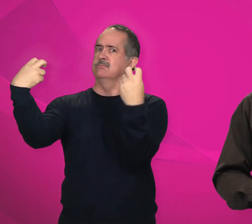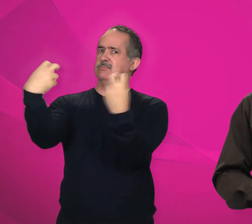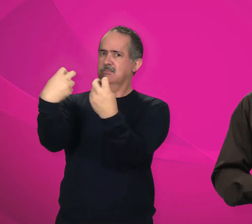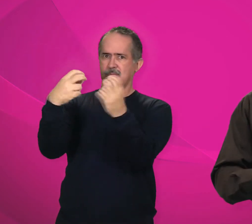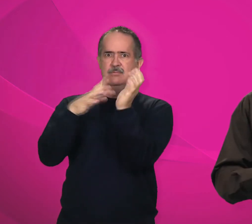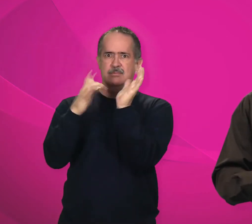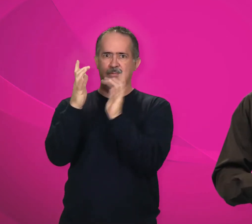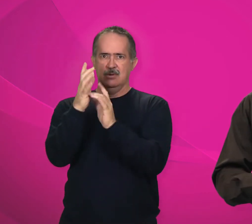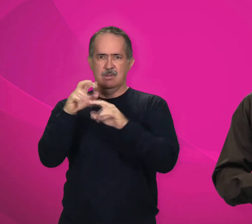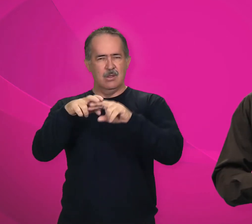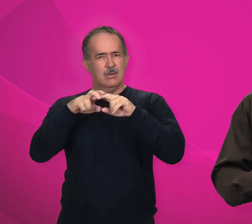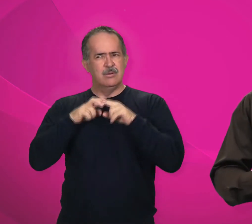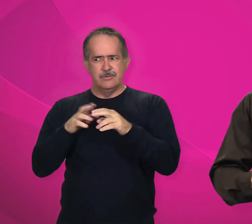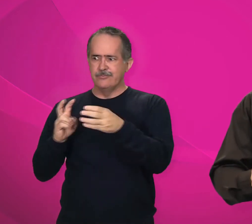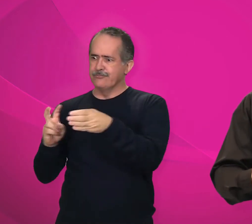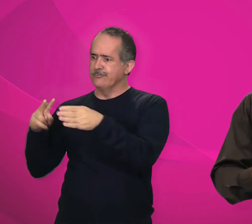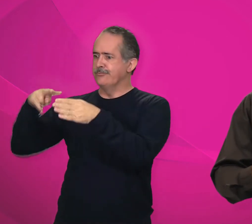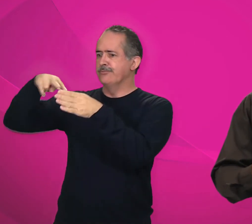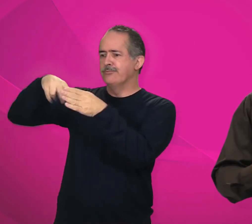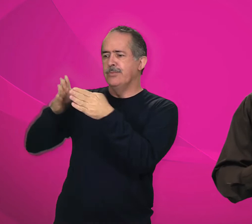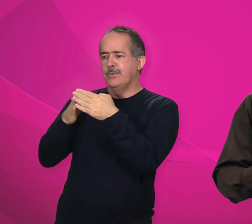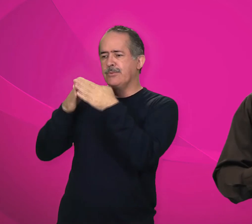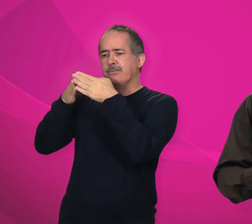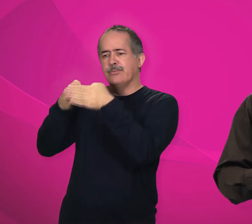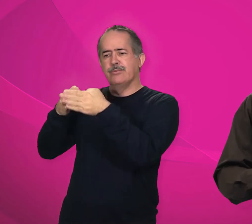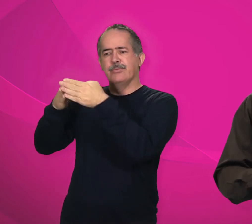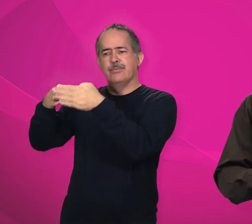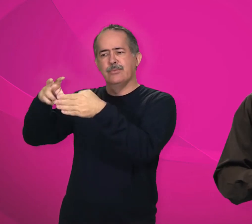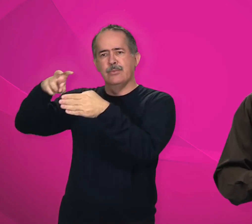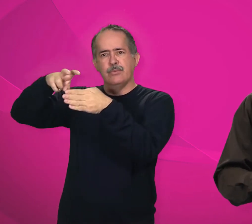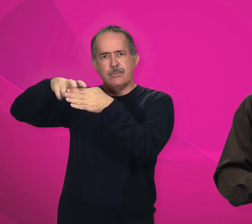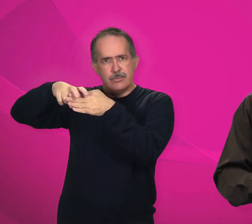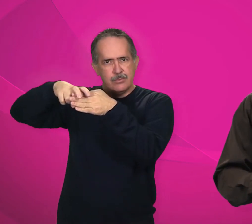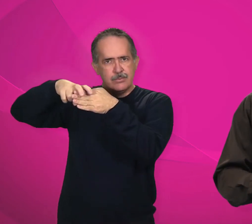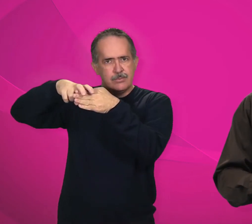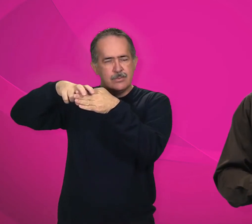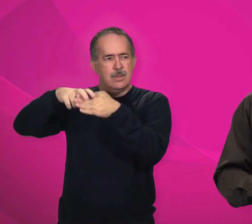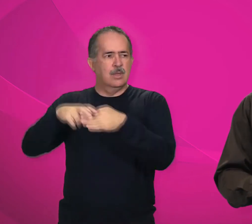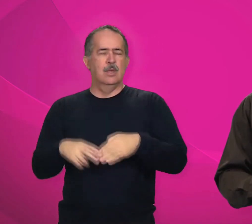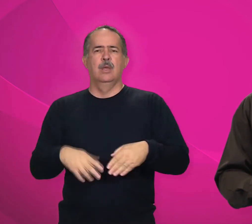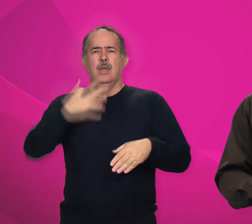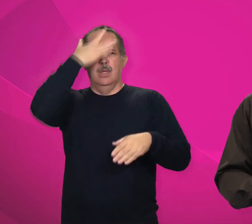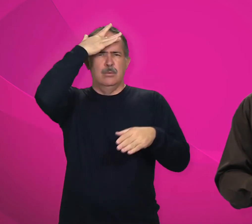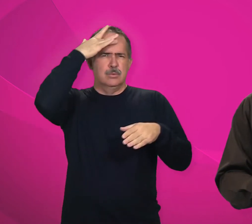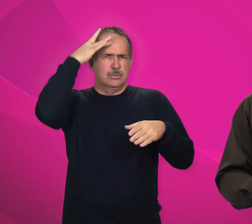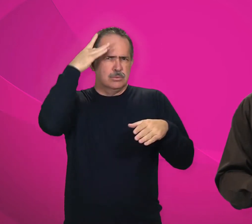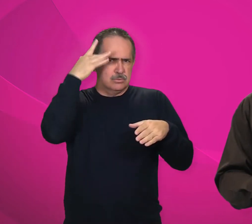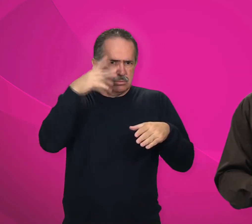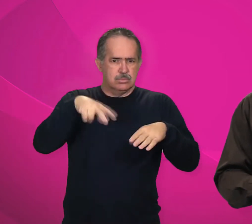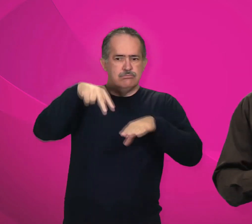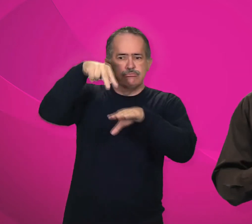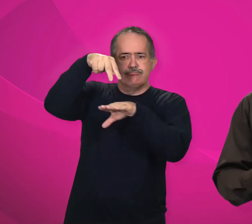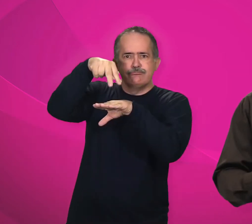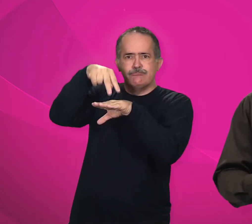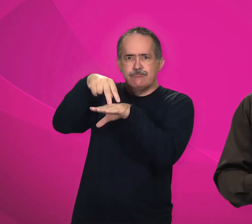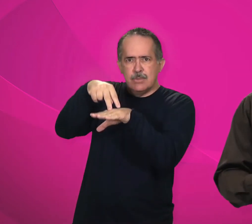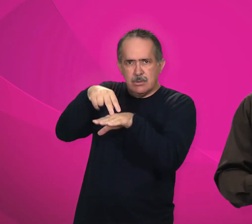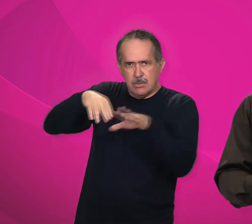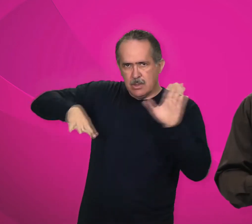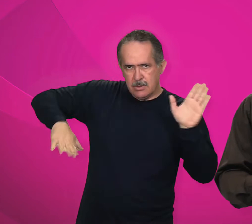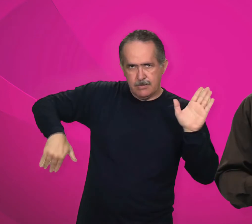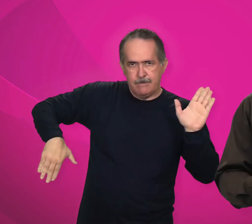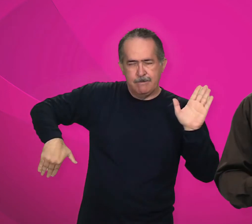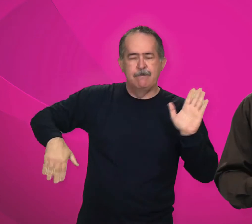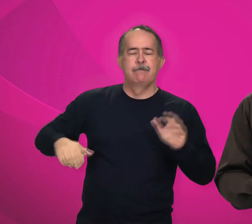dele. Por isso, Jesus entrou numa barca e sentou-se, enquanto a multidão ficava de